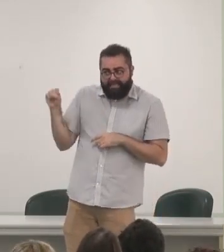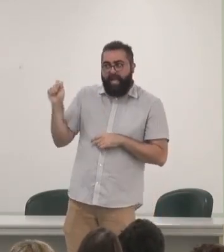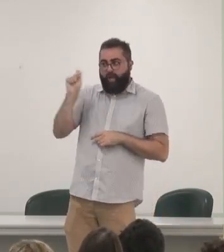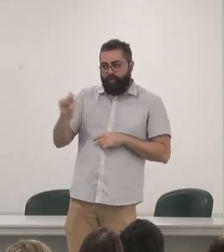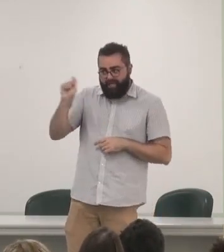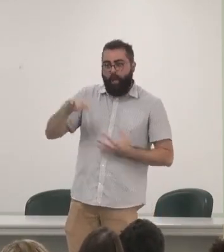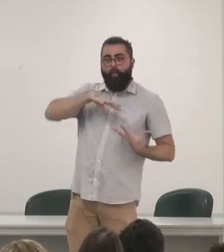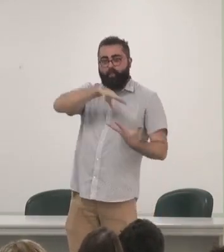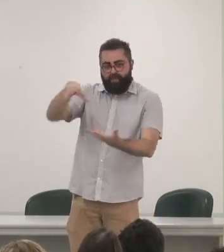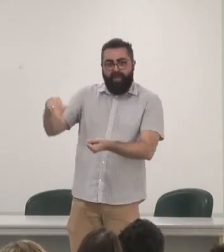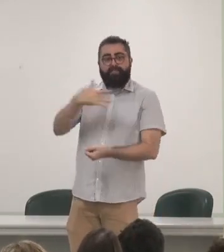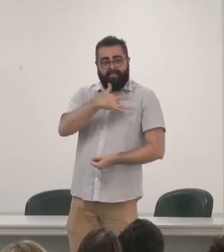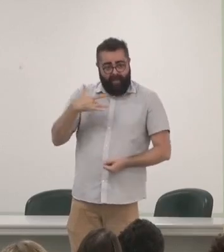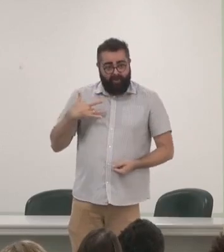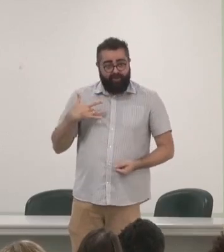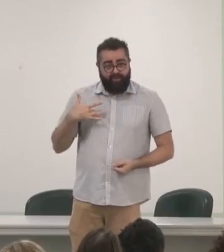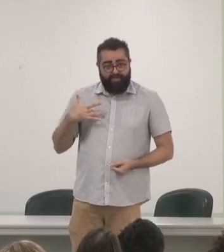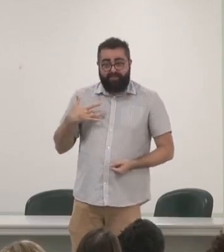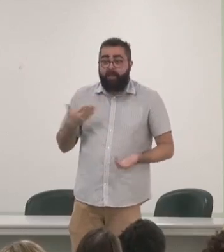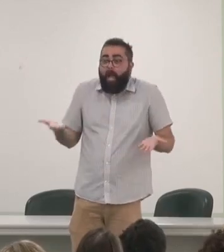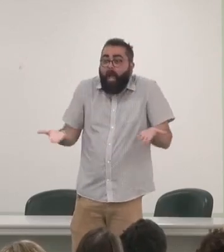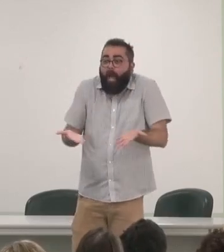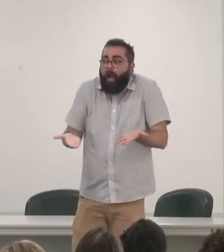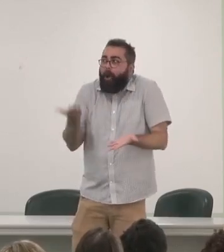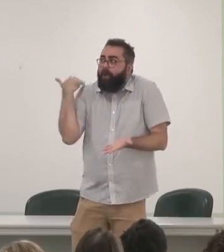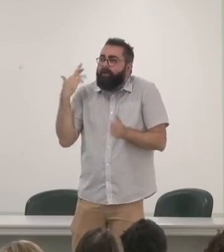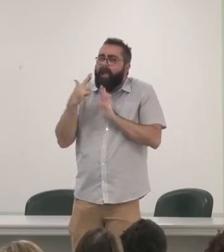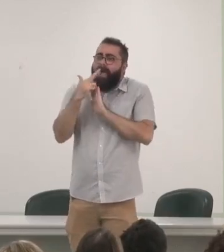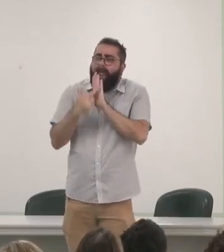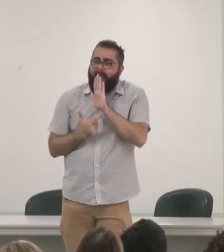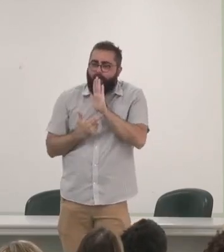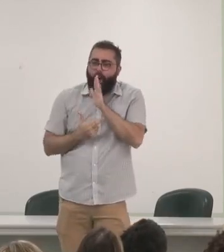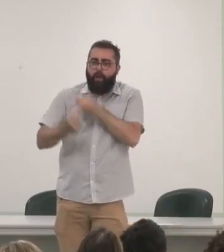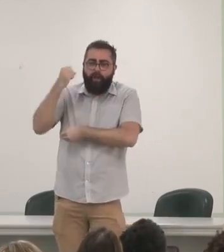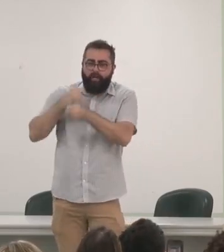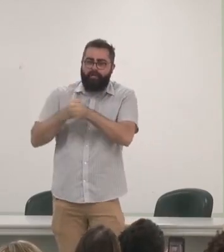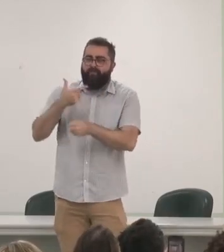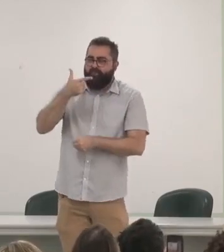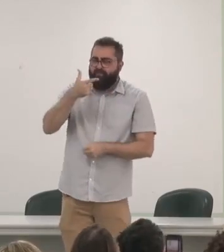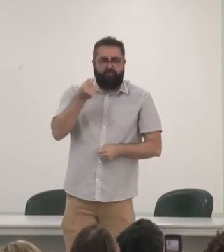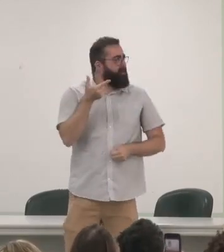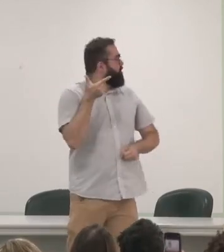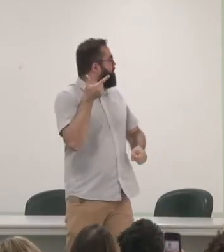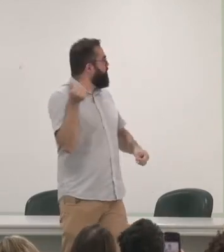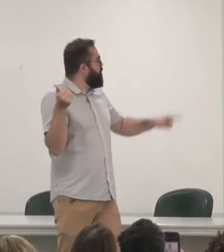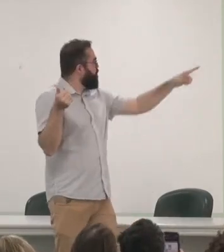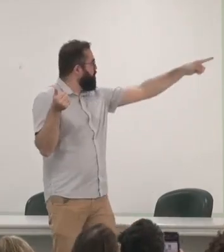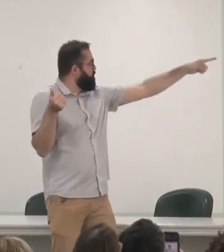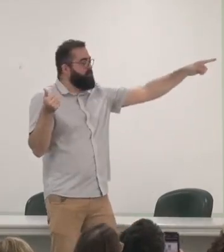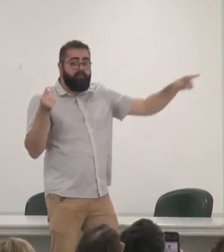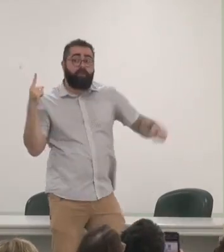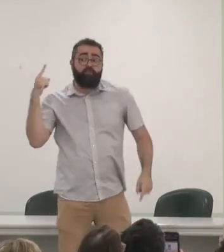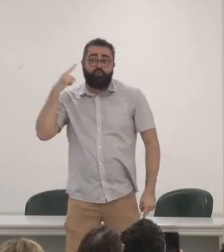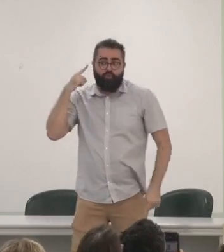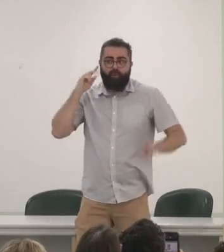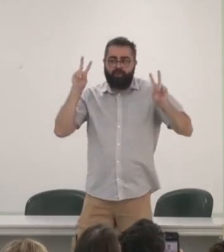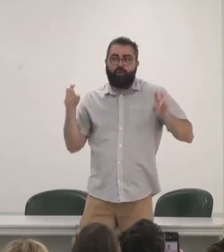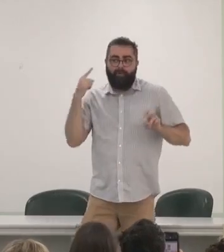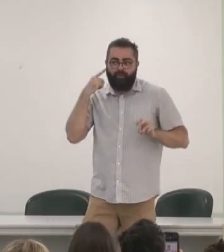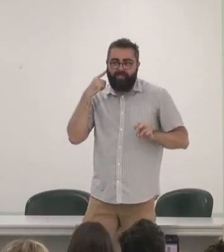dela, é que a OMS, a Organização Mundial da Saúde, publicou um relatório recentemente, em 2021,